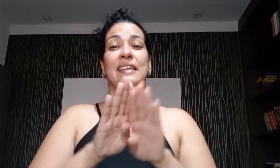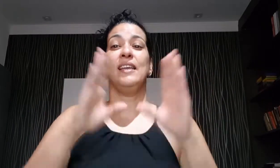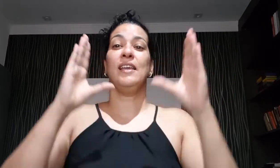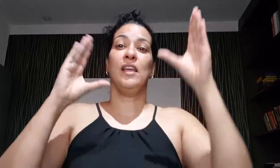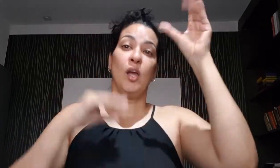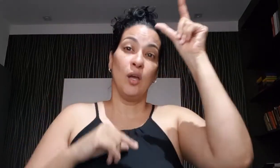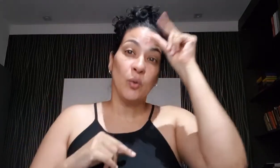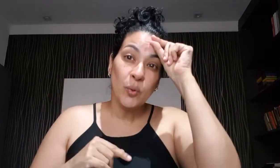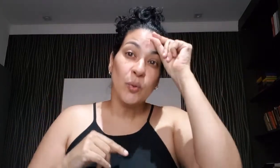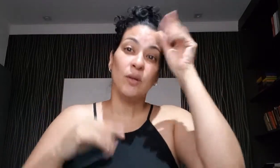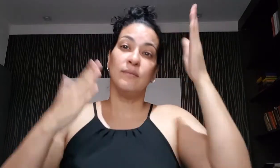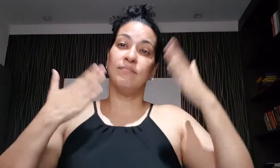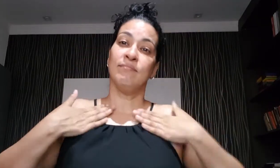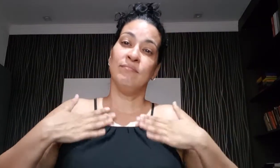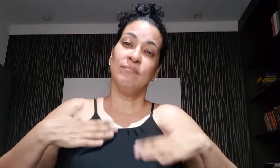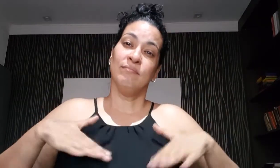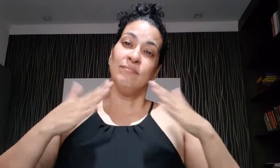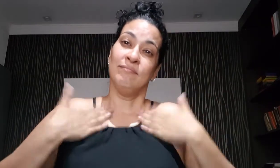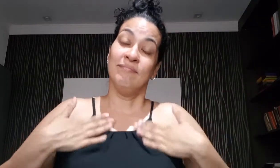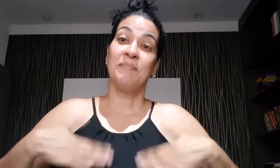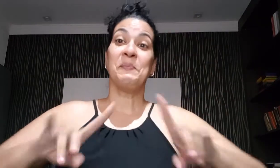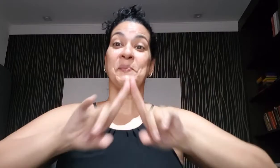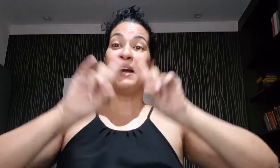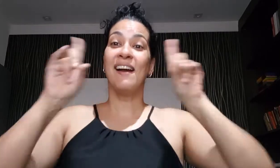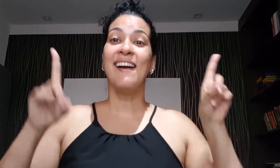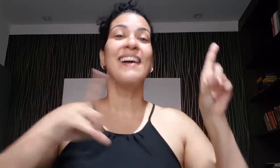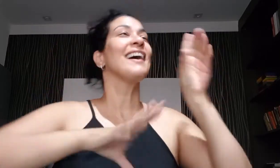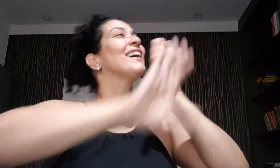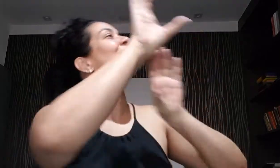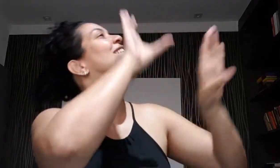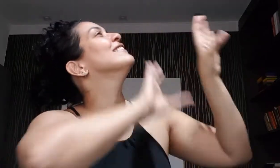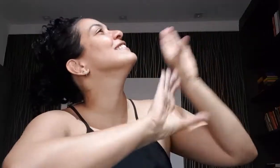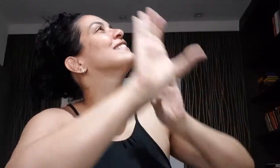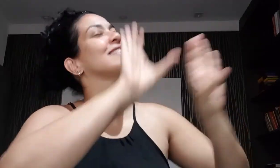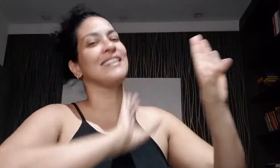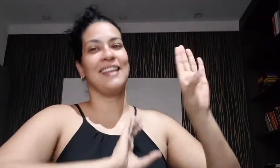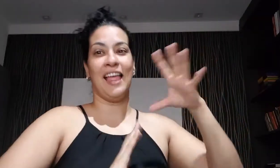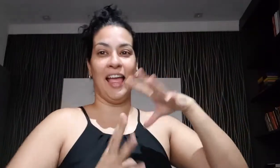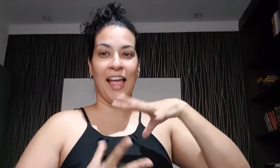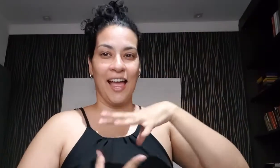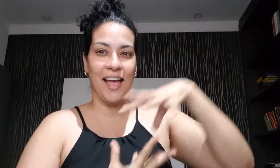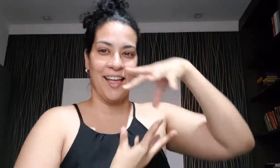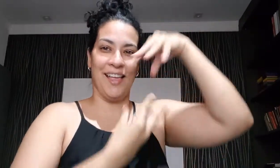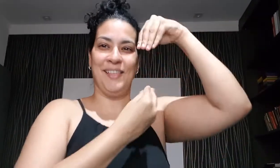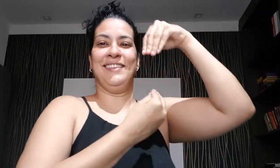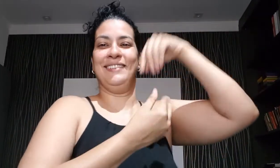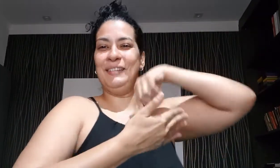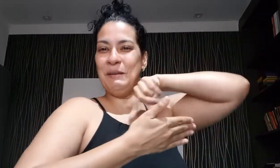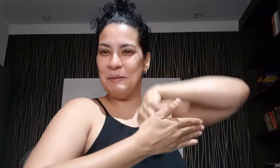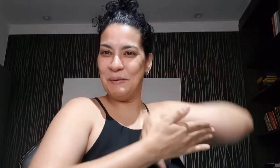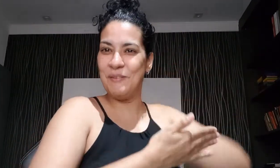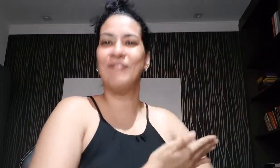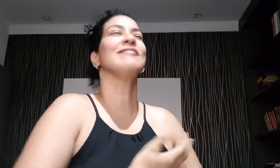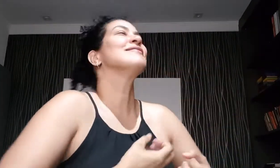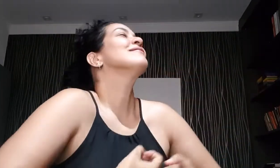ao Altíssimo. Bendiz, ó minha alma, ao Senhor. Bendiz, ó minha alma, ao Senhor. Que você possa encher o seu dia